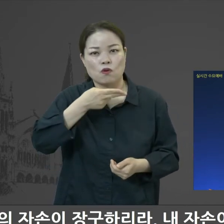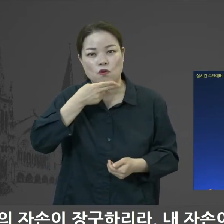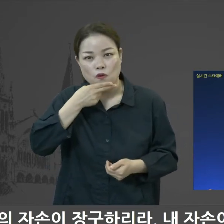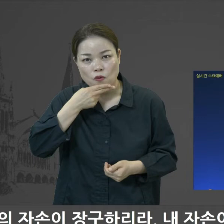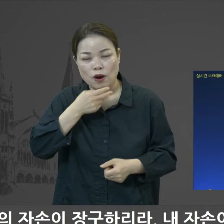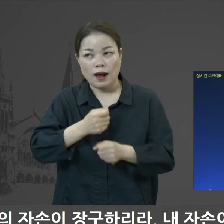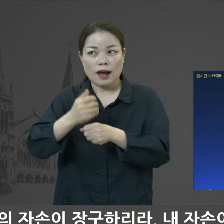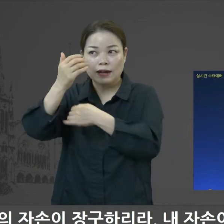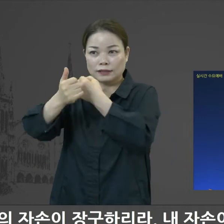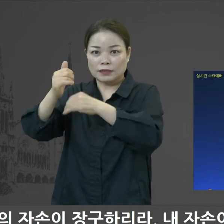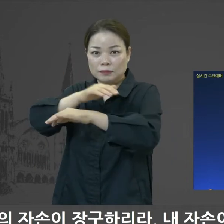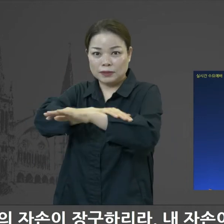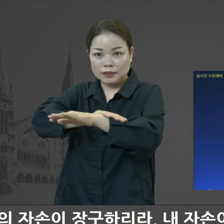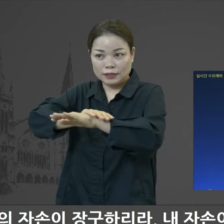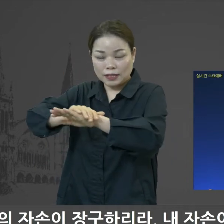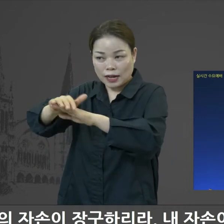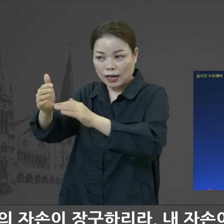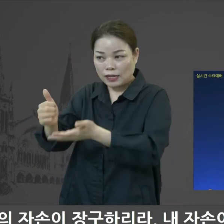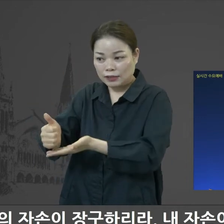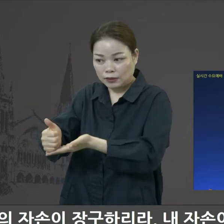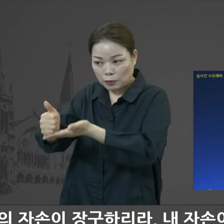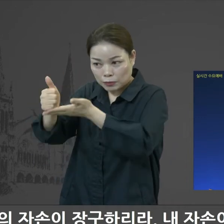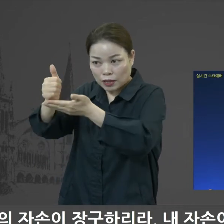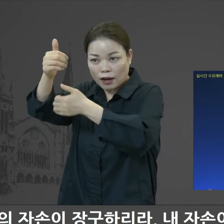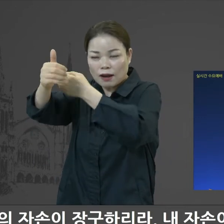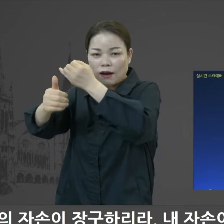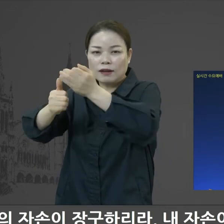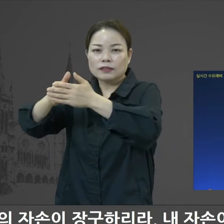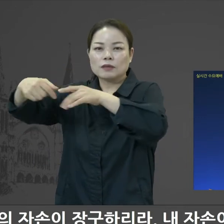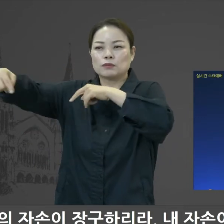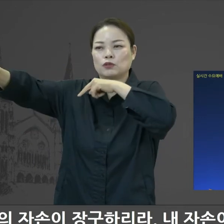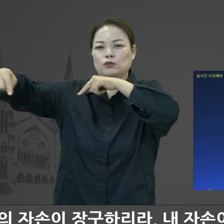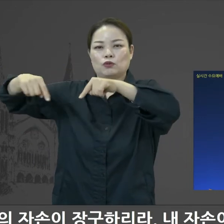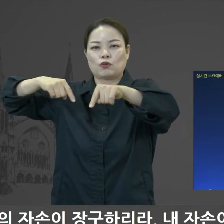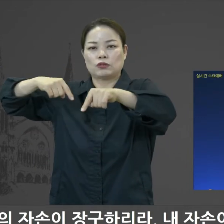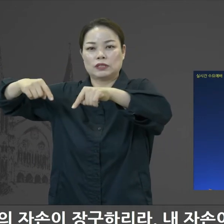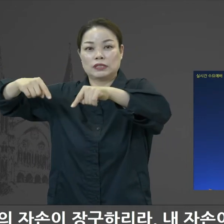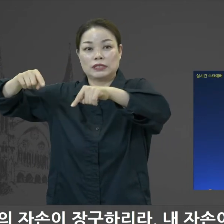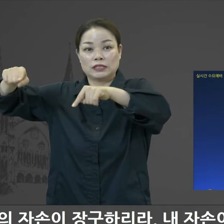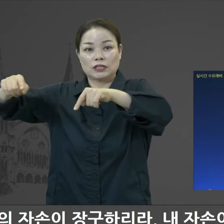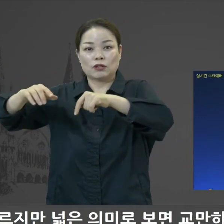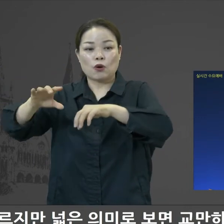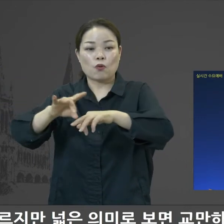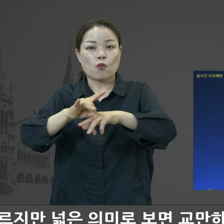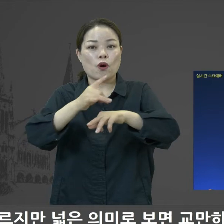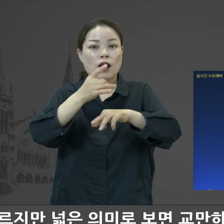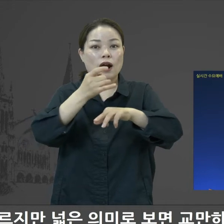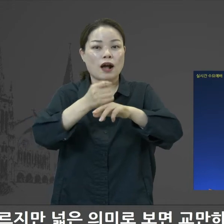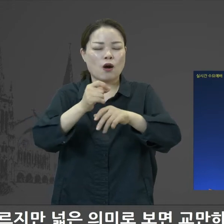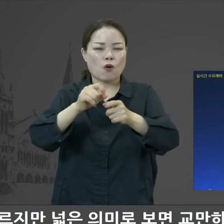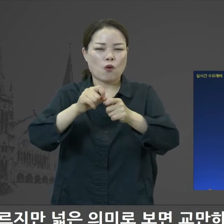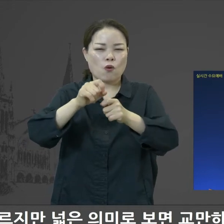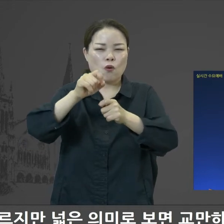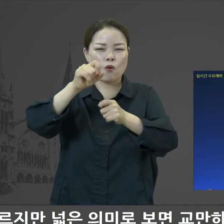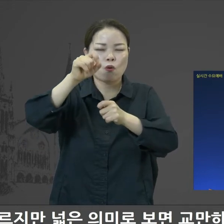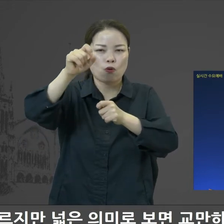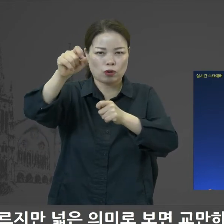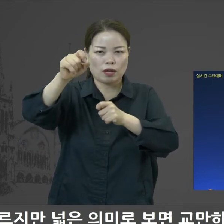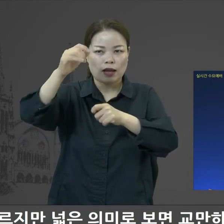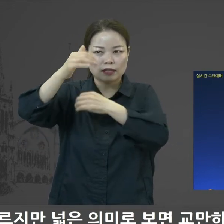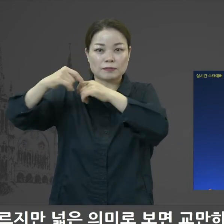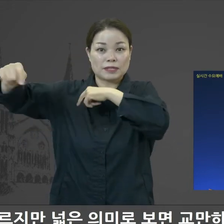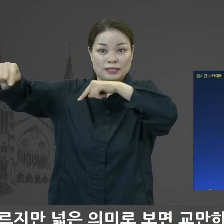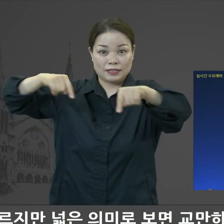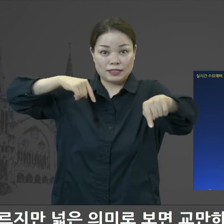하나님을 잘 보여주고 마치 하나님이 통치하는 것처럼 통치하는 왕이 오래 통치할 거다 이런 뜻이